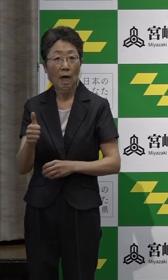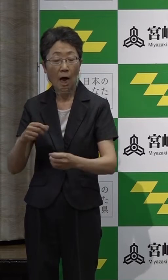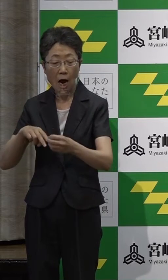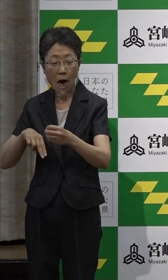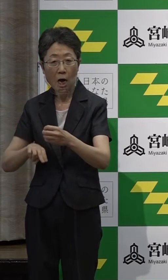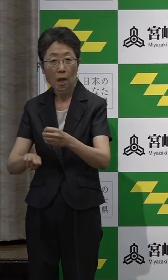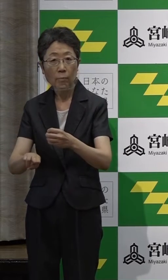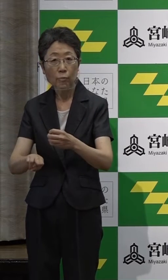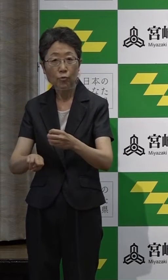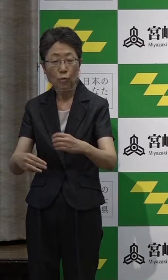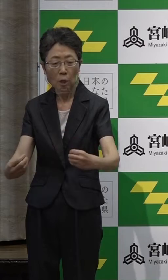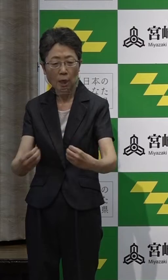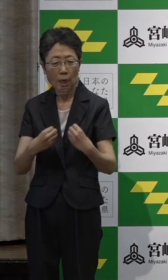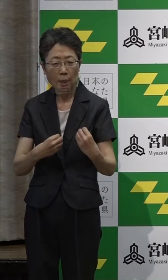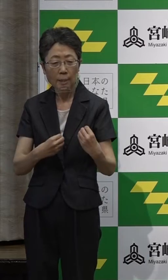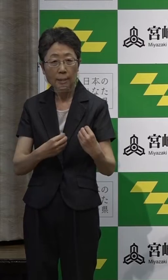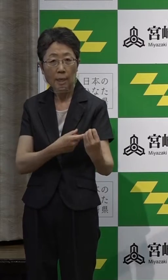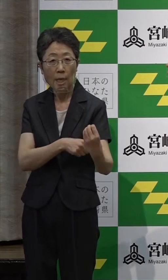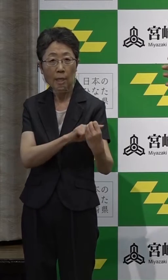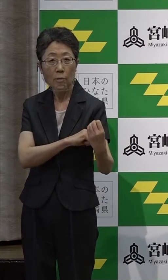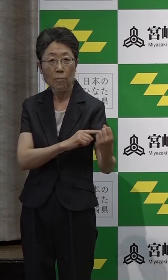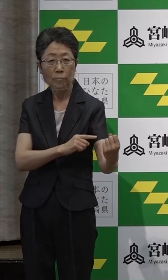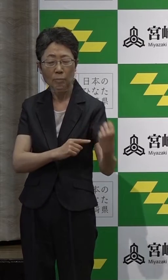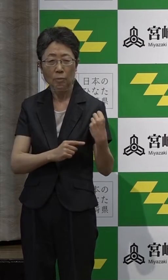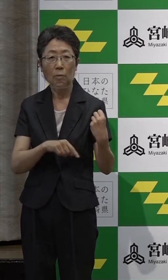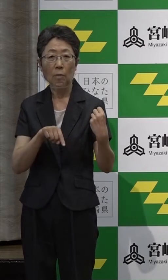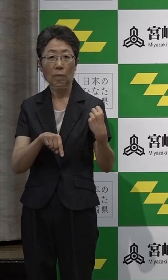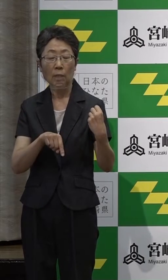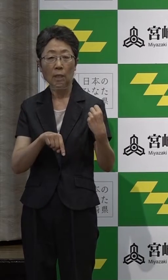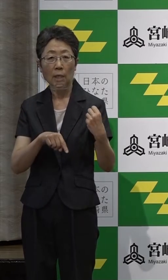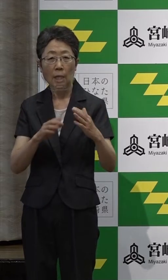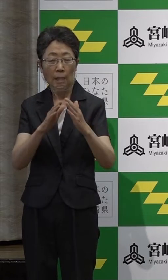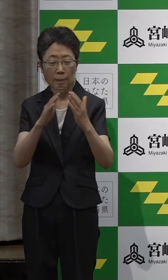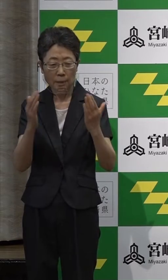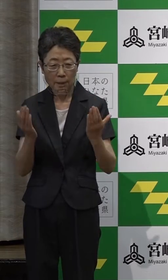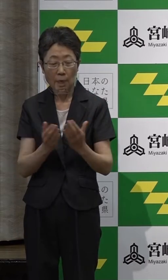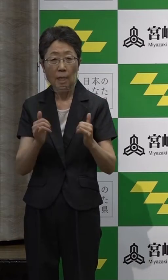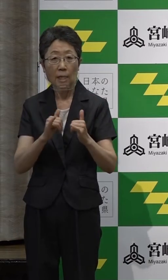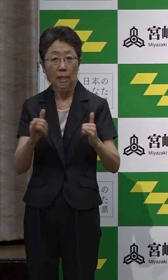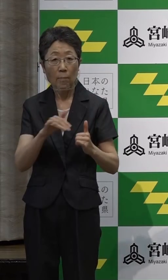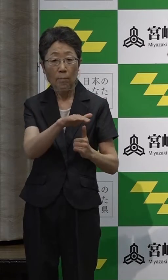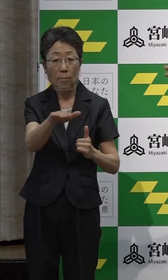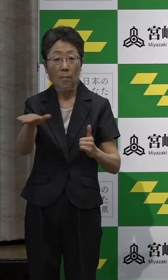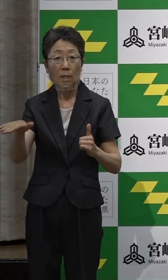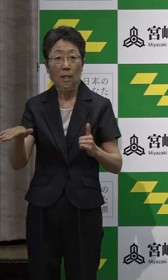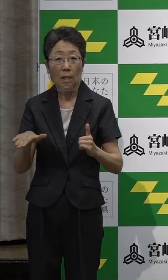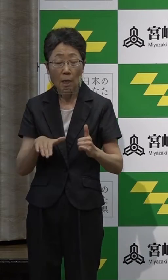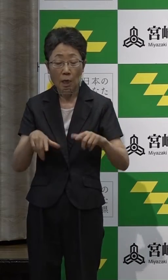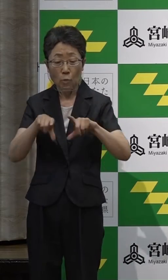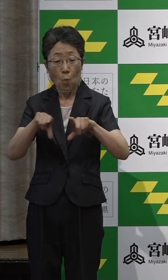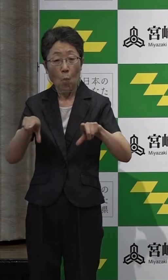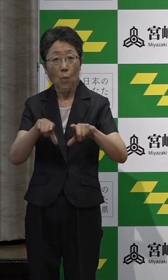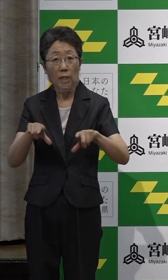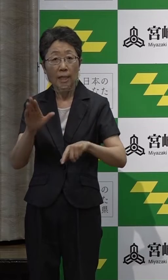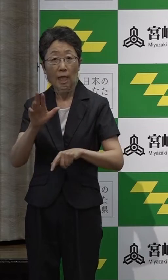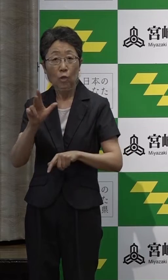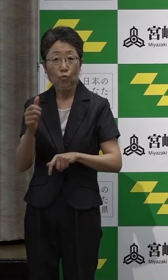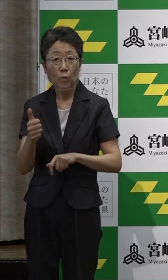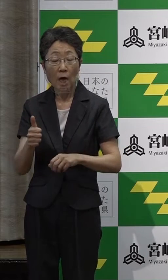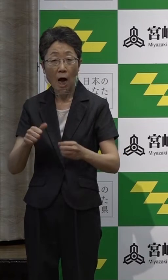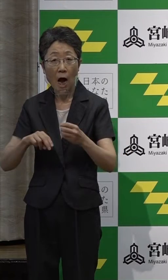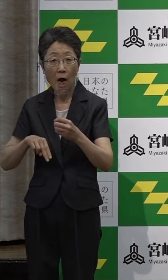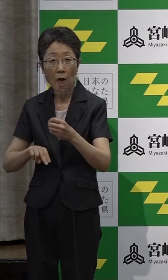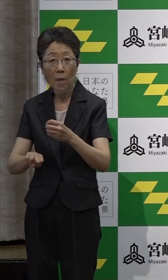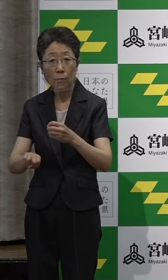の強さで今までは必ずしもその全員に感染が広がらなかったものがもう軒並み、家庭に持ち込まれ